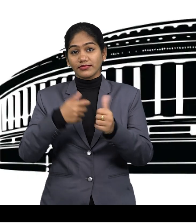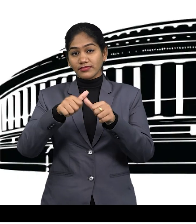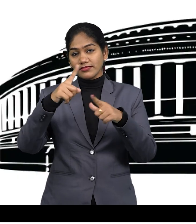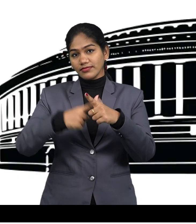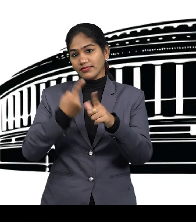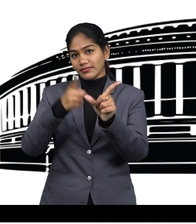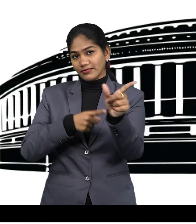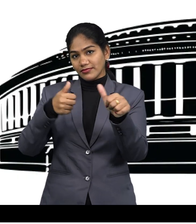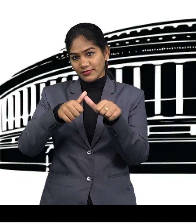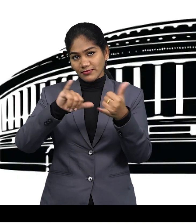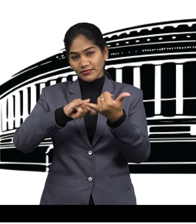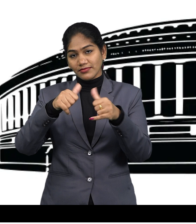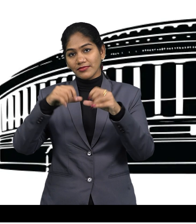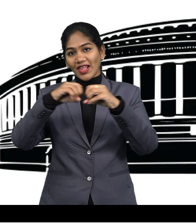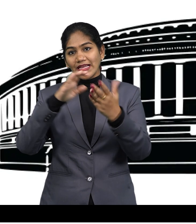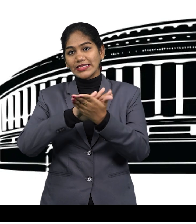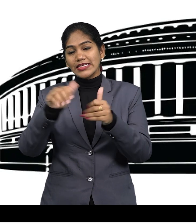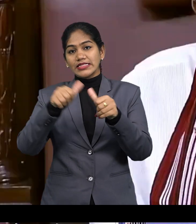రాజ్యసభ పదవీ కాలం.